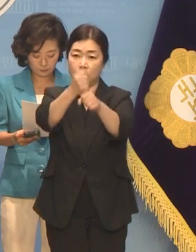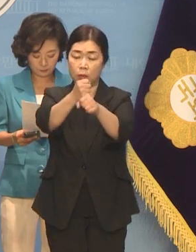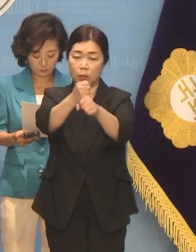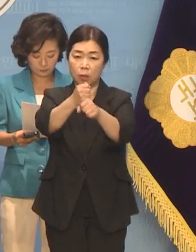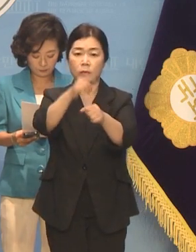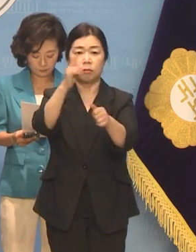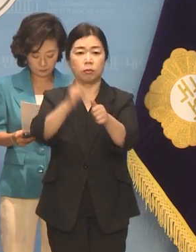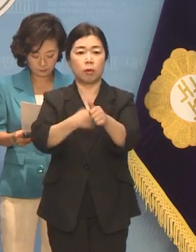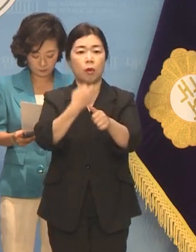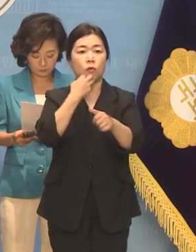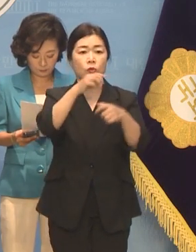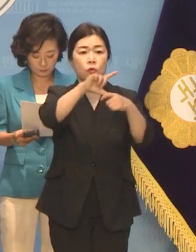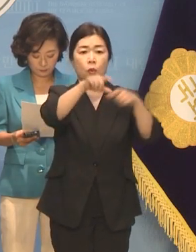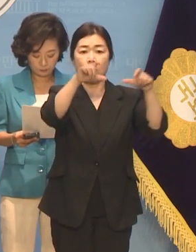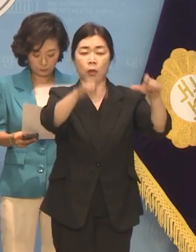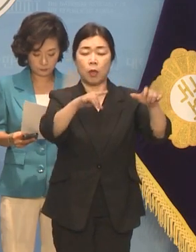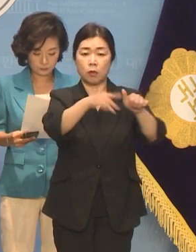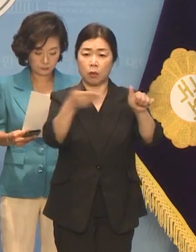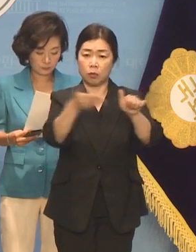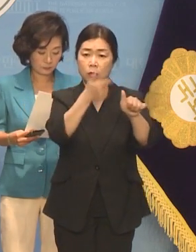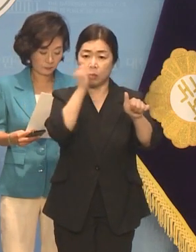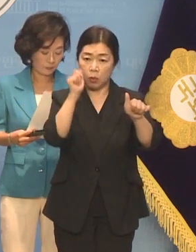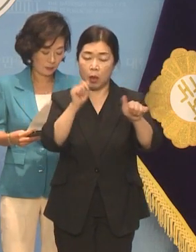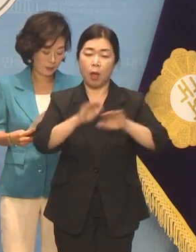전망이라고 밝혔다.